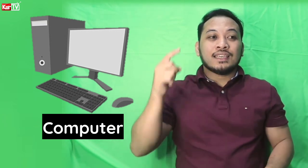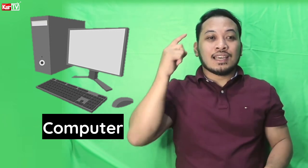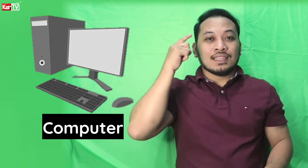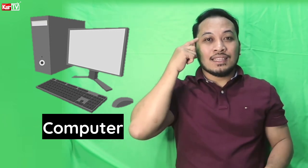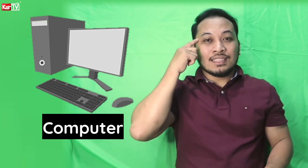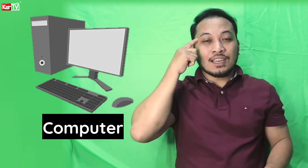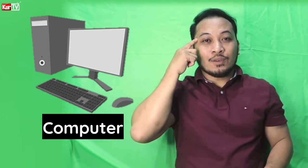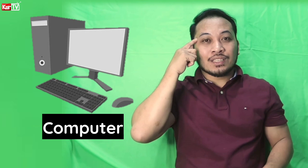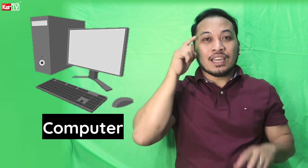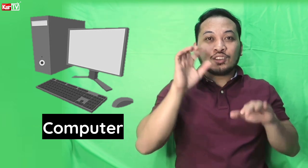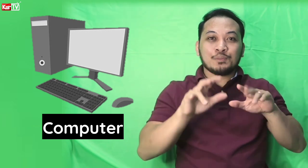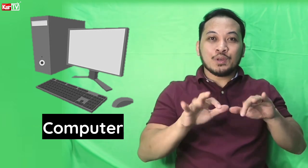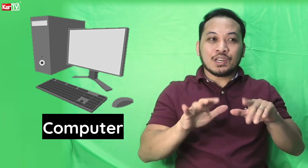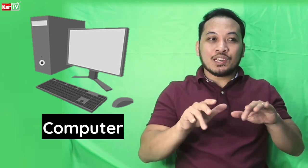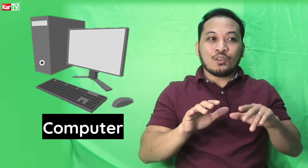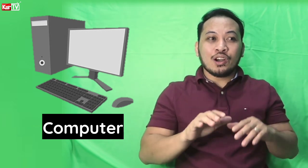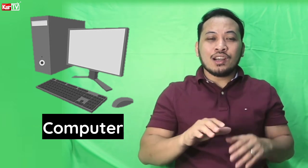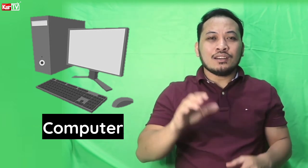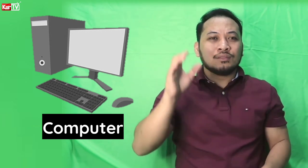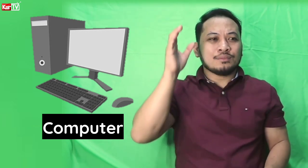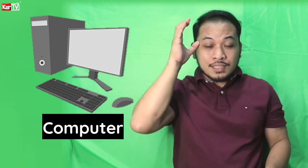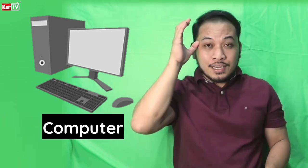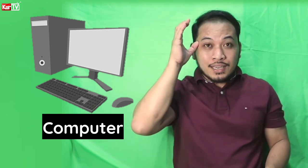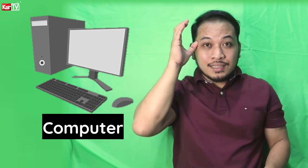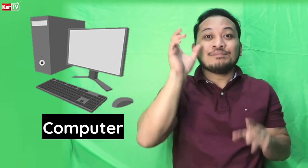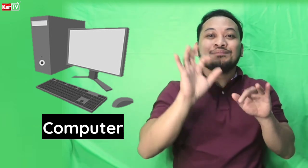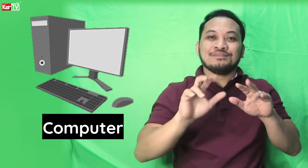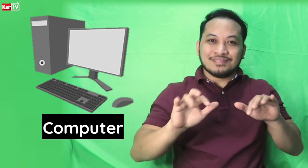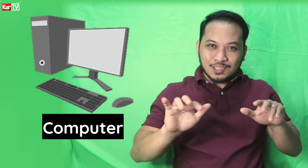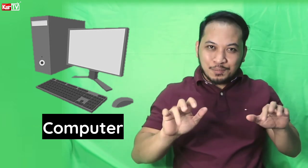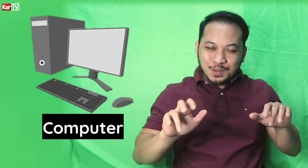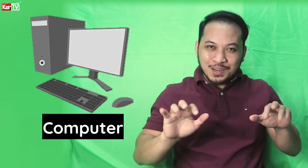Yeah, and this is how we sign computer or C computer.